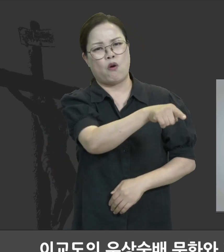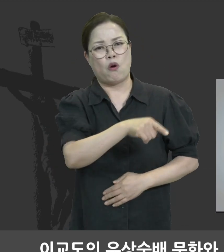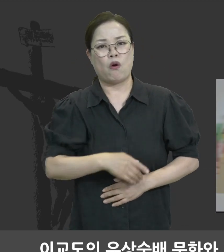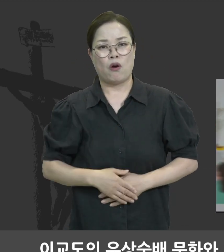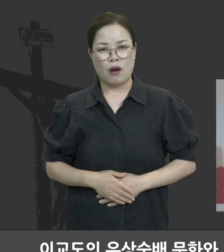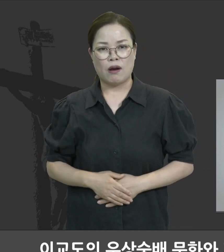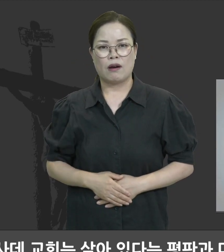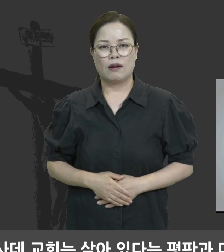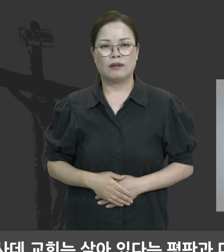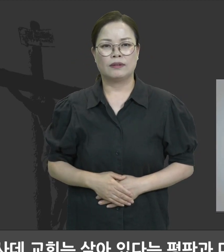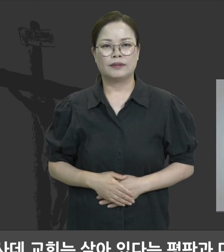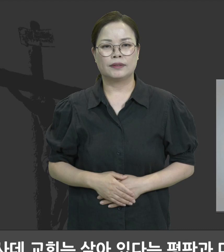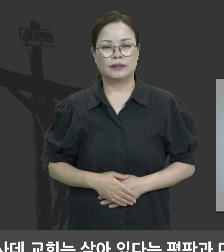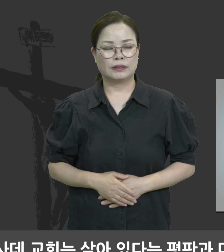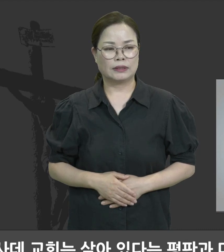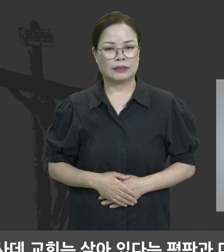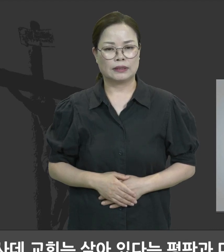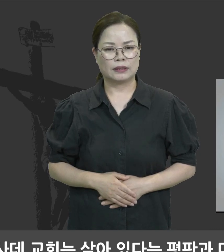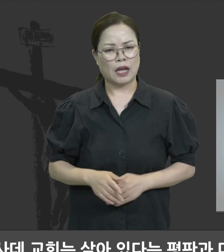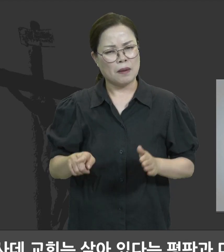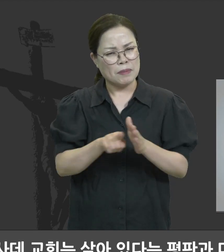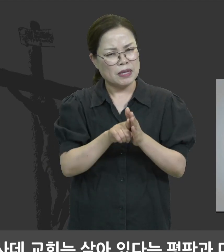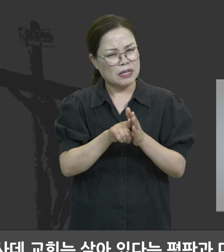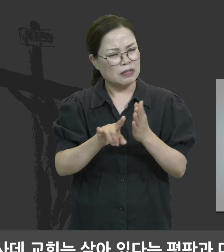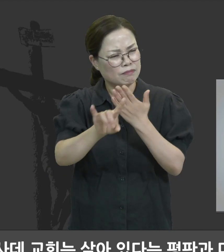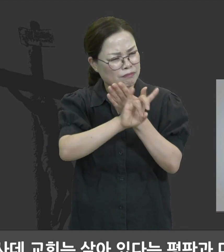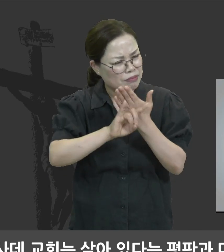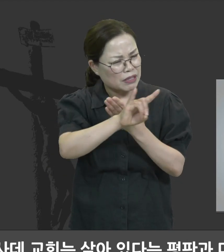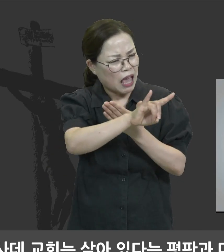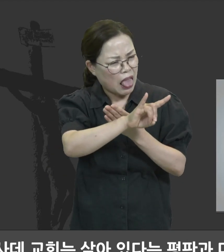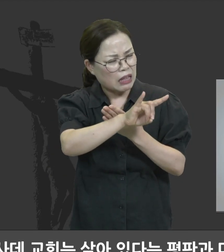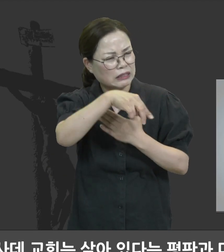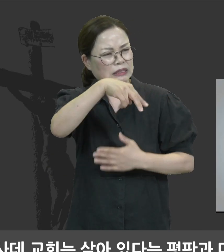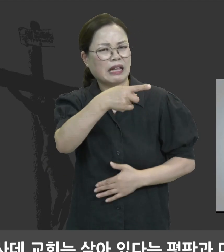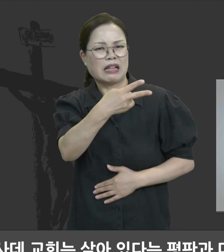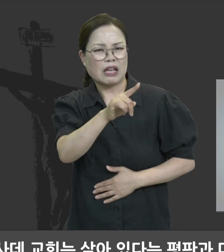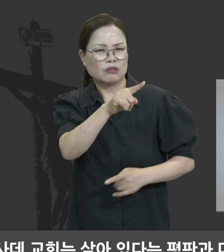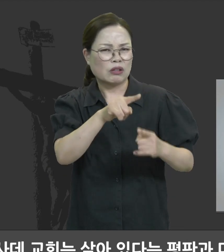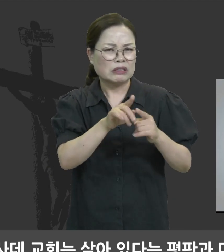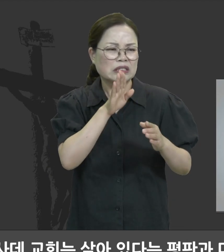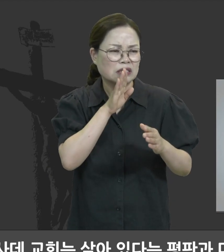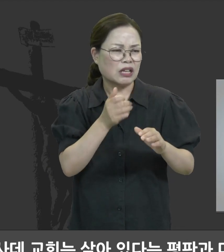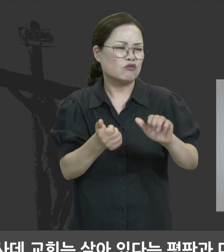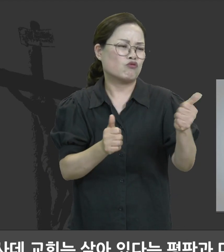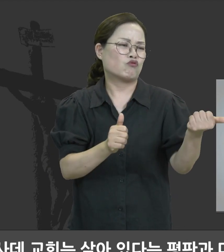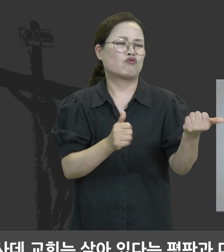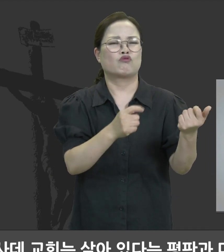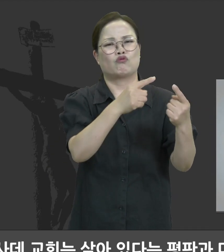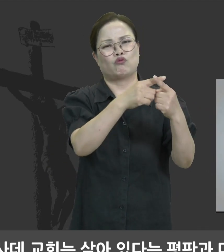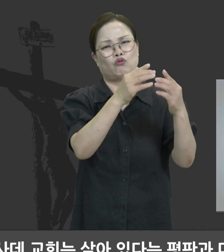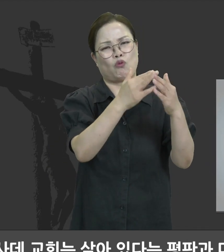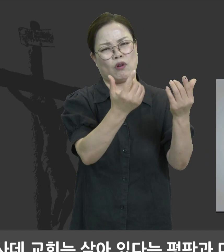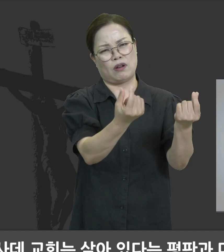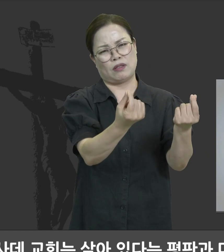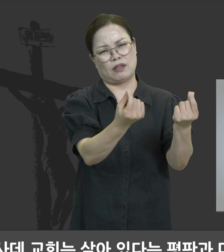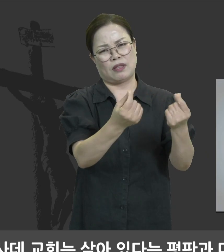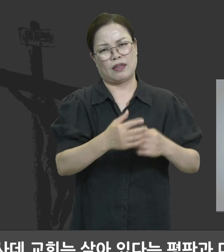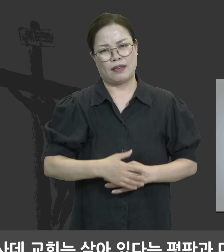범했습니다. 사대 교회는 살아있다는 평판과 다르게 실상은 죽은 교회라고